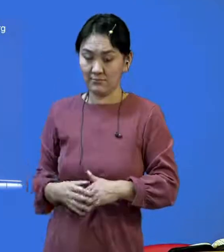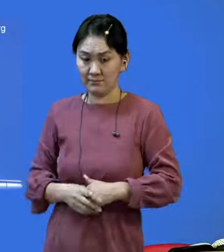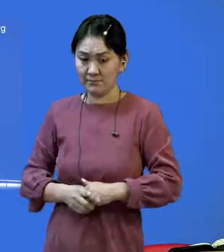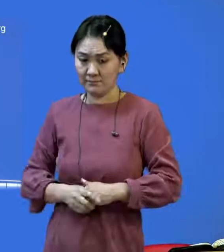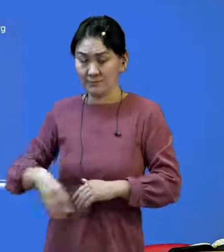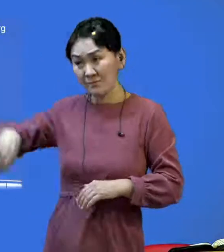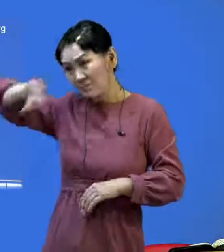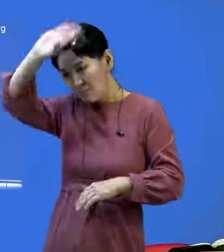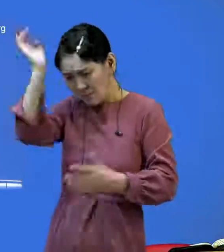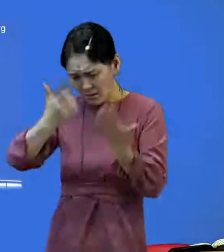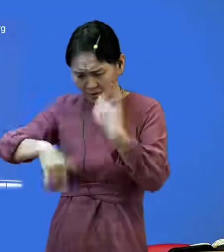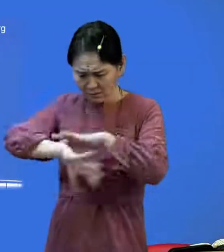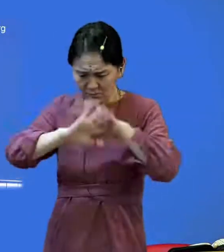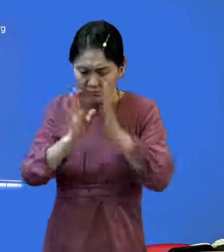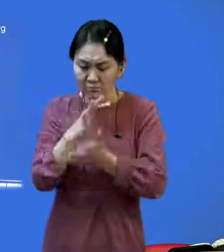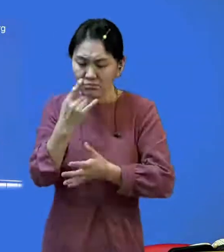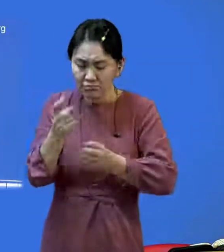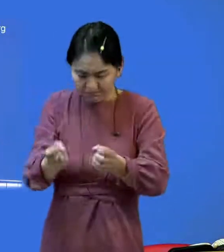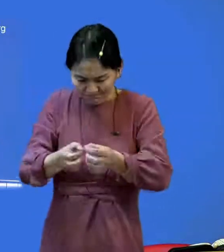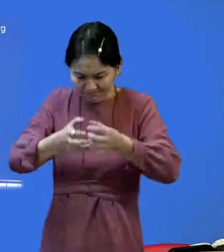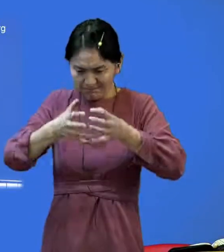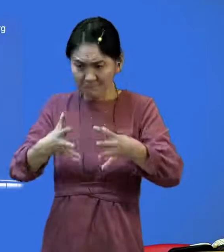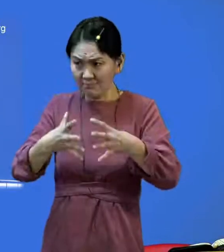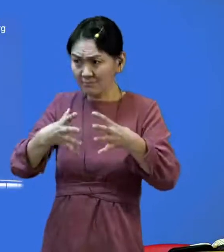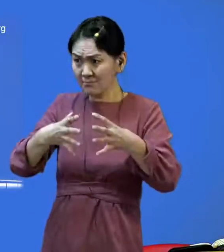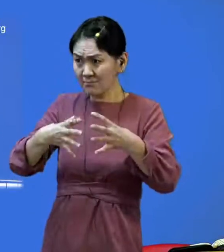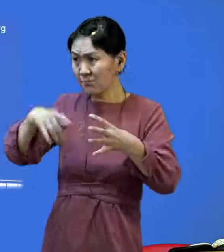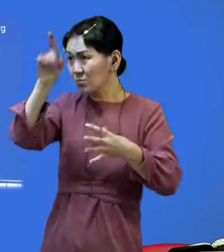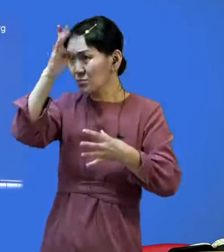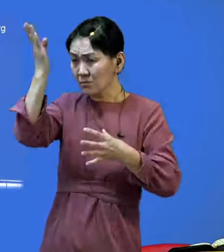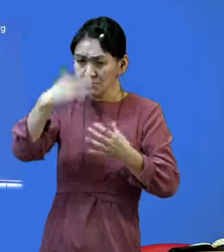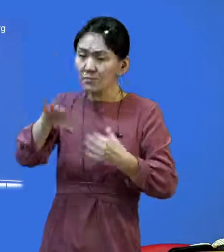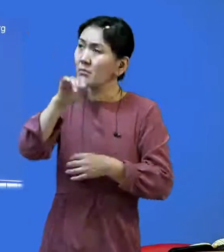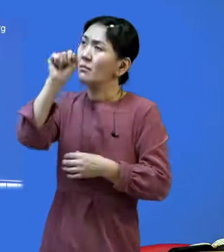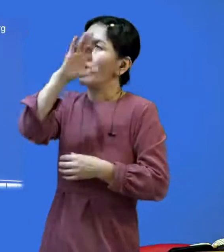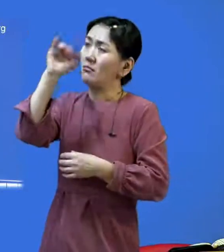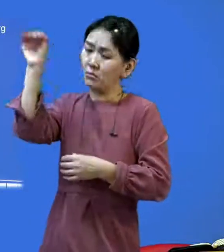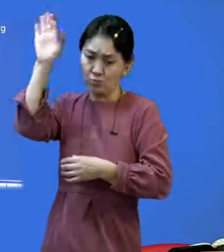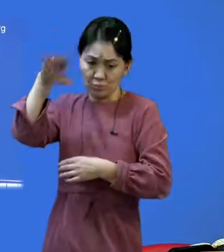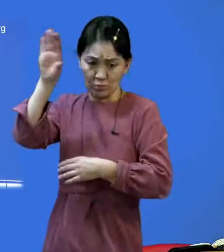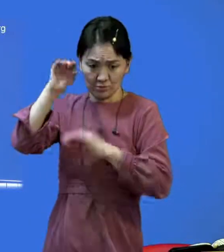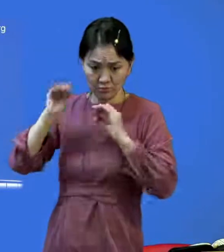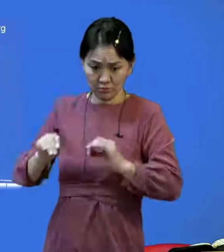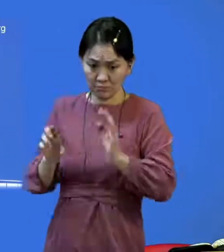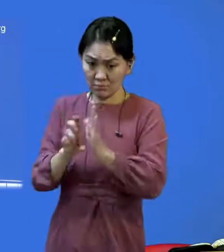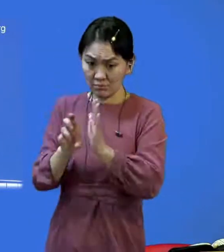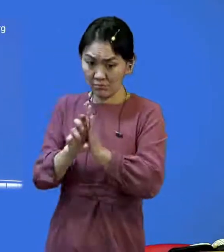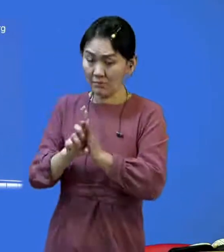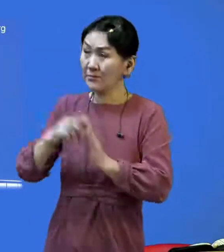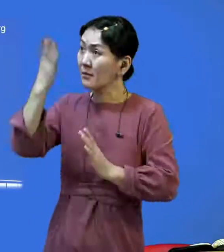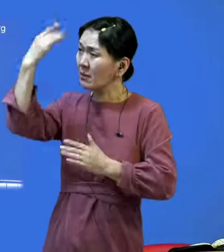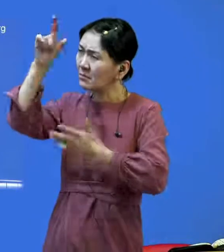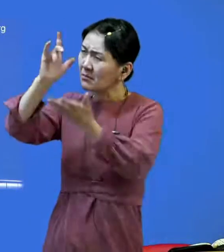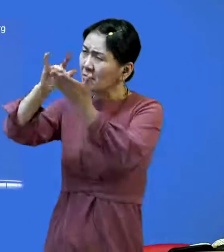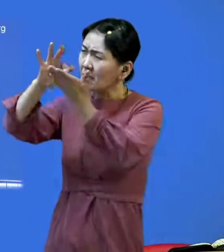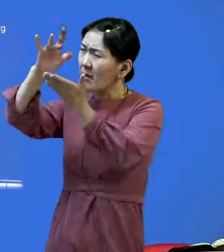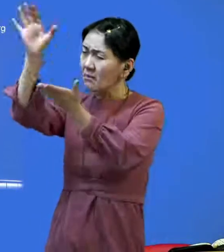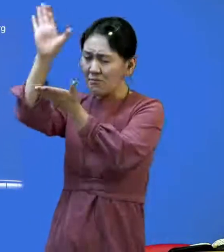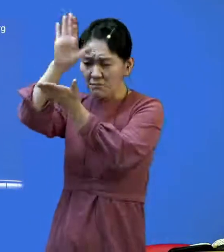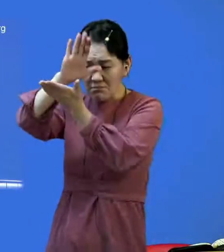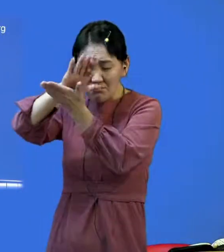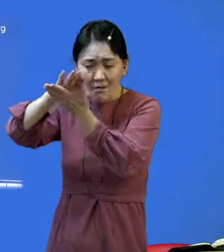Тэр тэнгэр газрыг бүтээсэн Бурхан. Тэр Бурханыг бид өхөн Аава гэж дуудахаар болсон. Таны алдар ариунаар